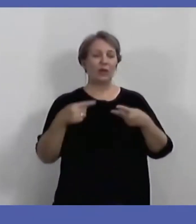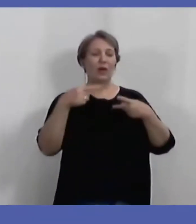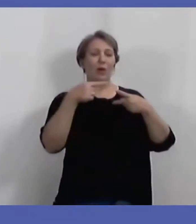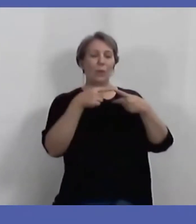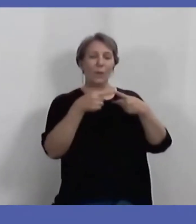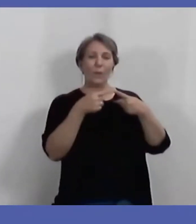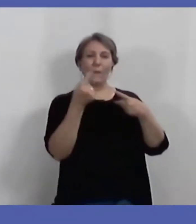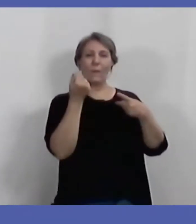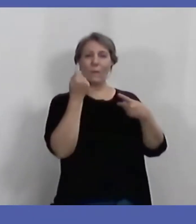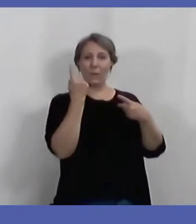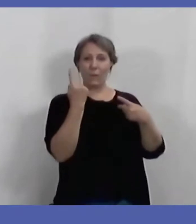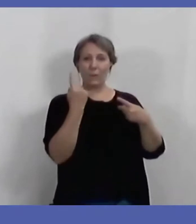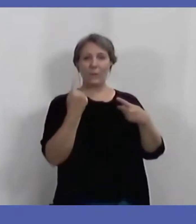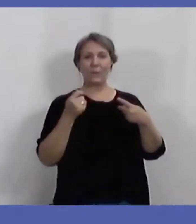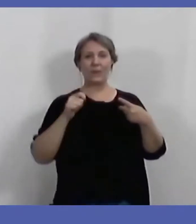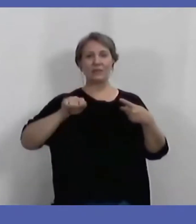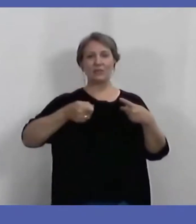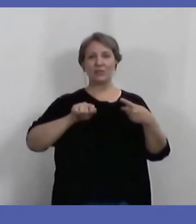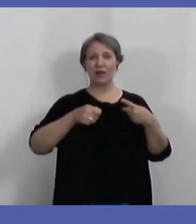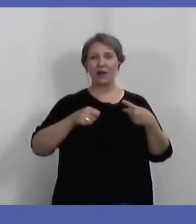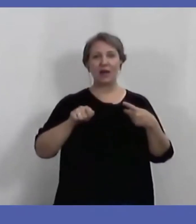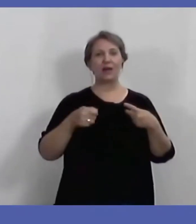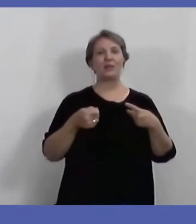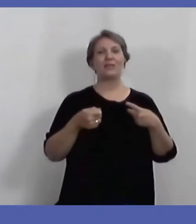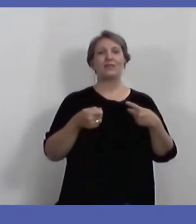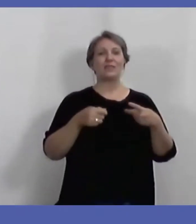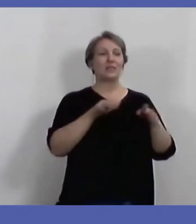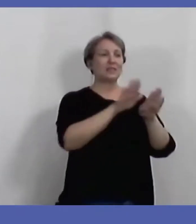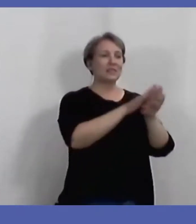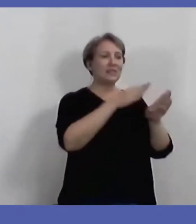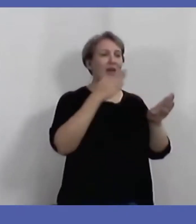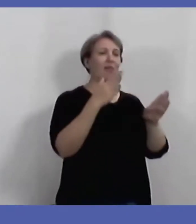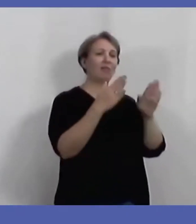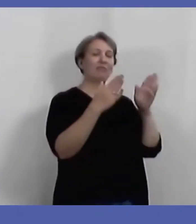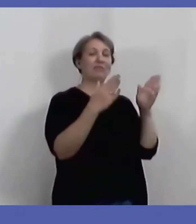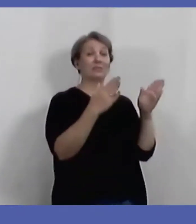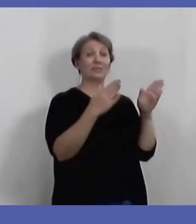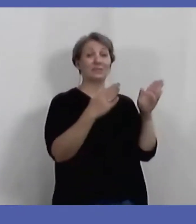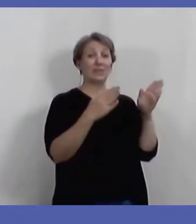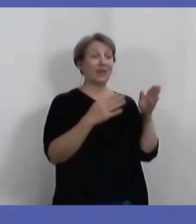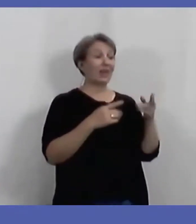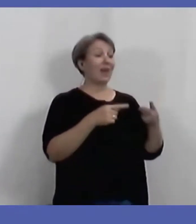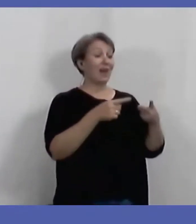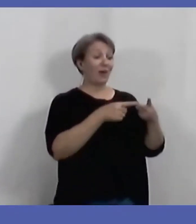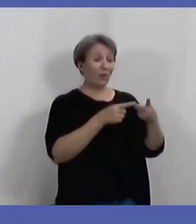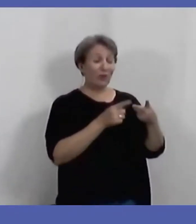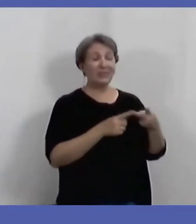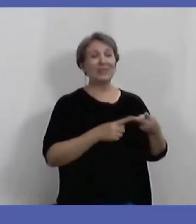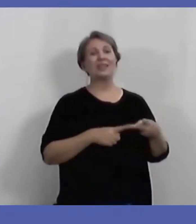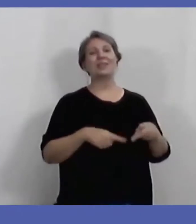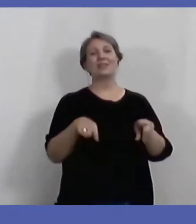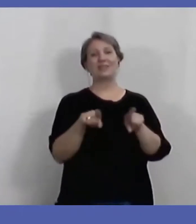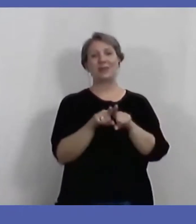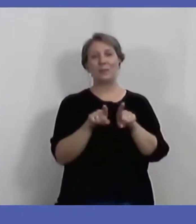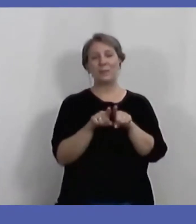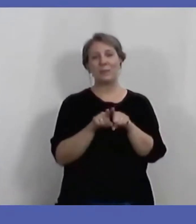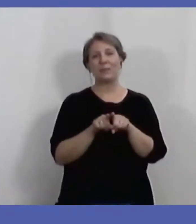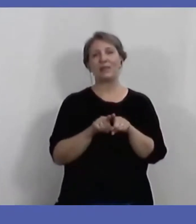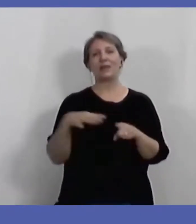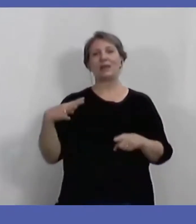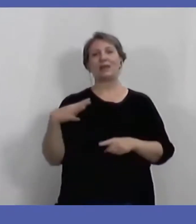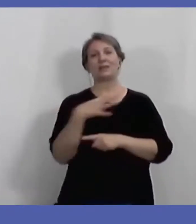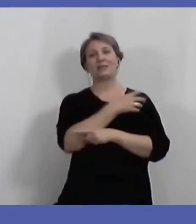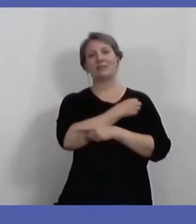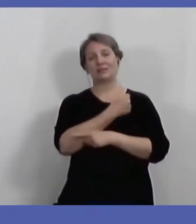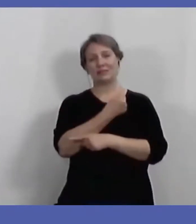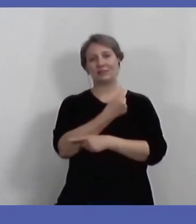e abrir a porta de salvação para os gentios. Por isso, irmãos, Pedro, quando ele abriu a porta de